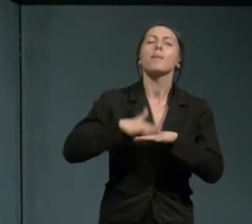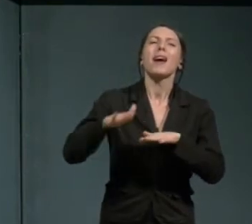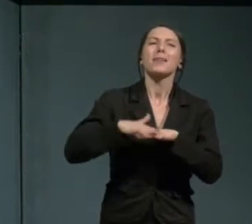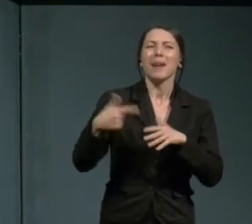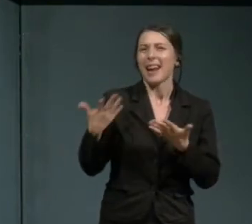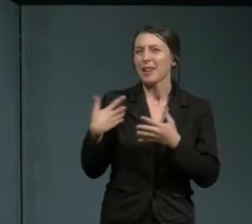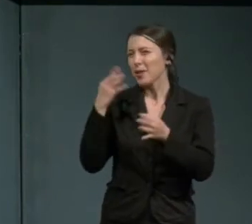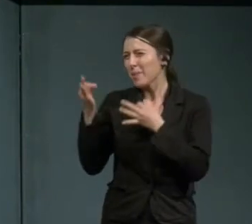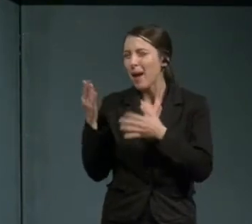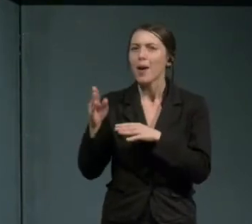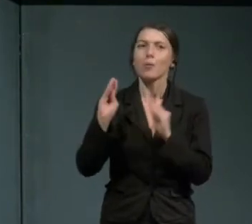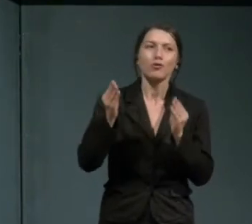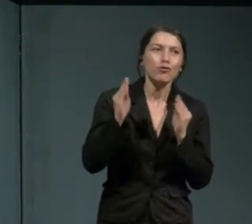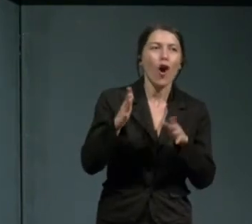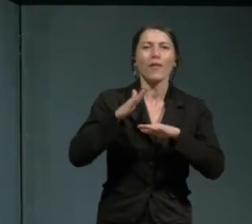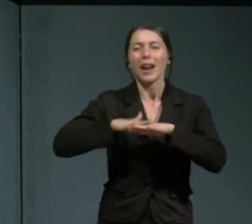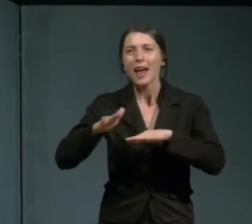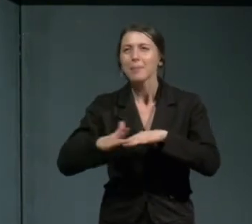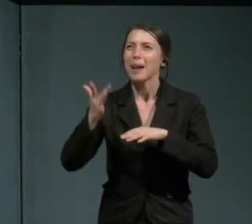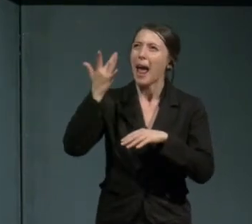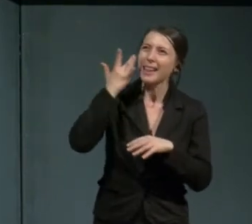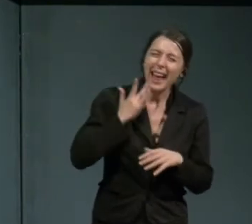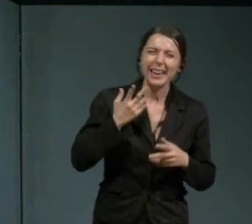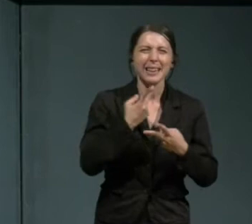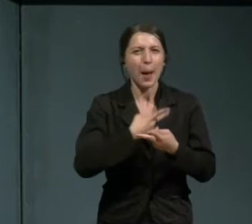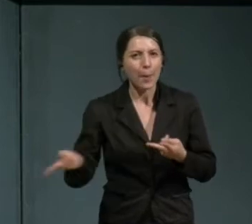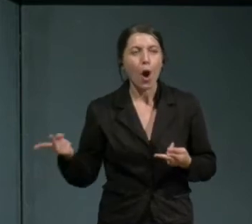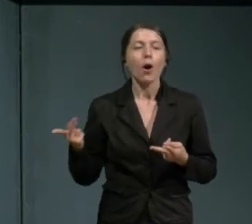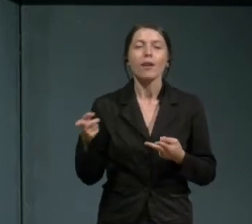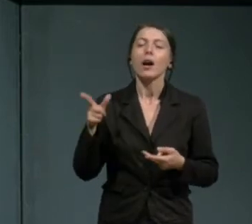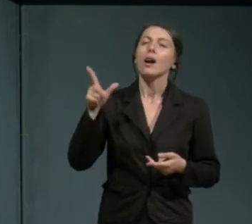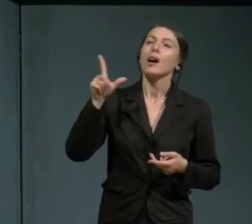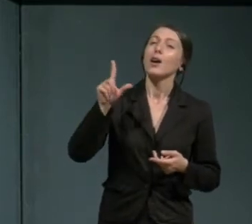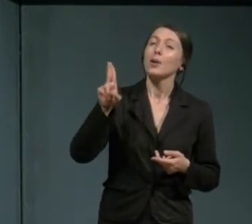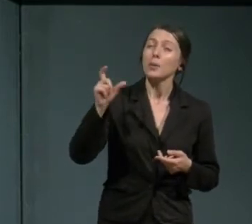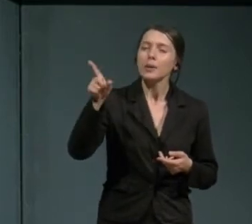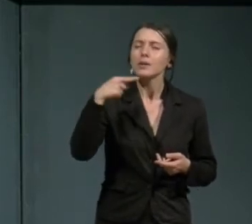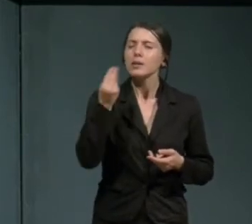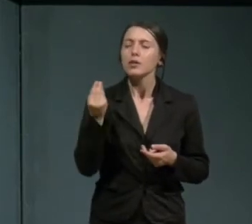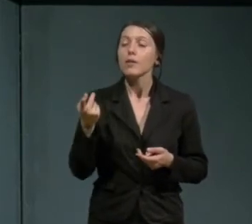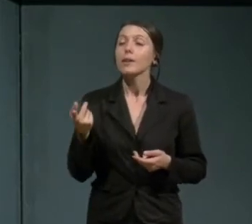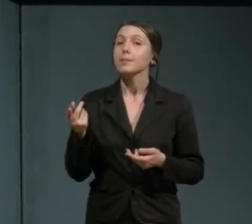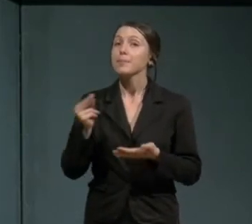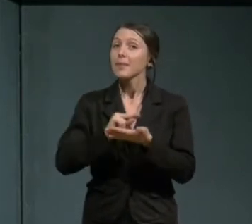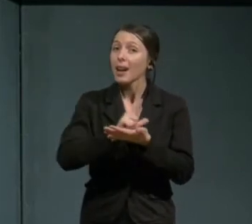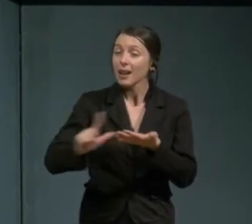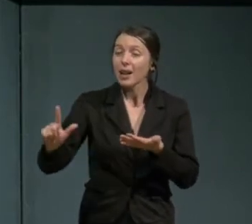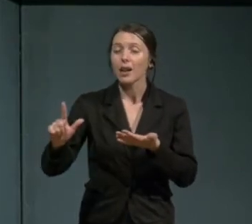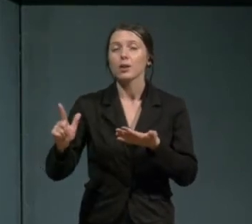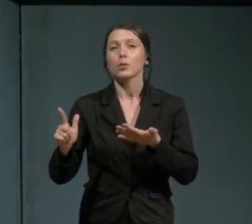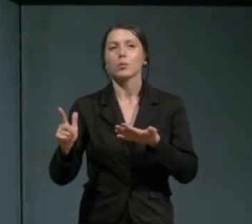giovani che fanno esperienza si mettono in gioco rischiano il clown diceva una cosa che in realtà la letteratura è un romanzo è